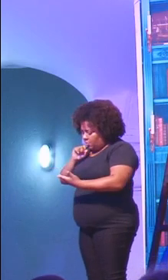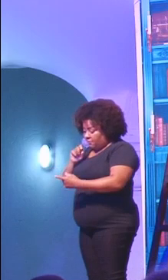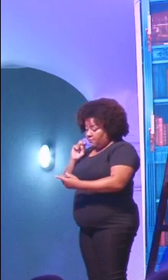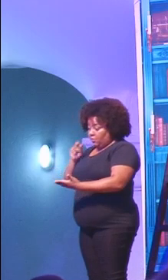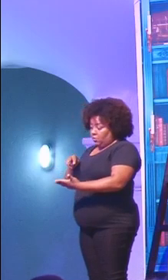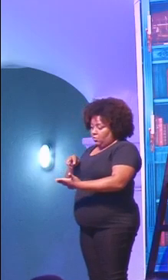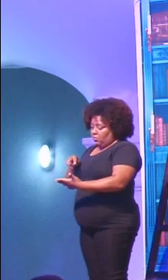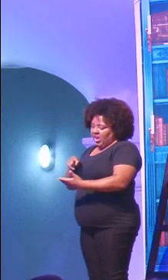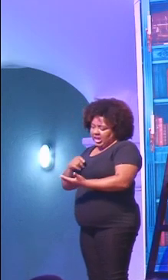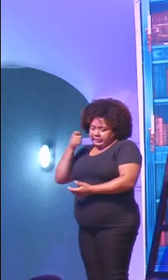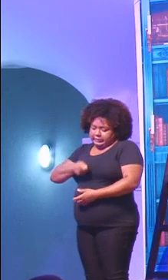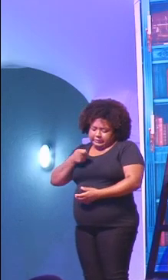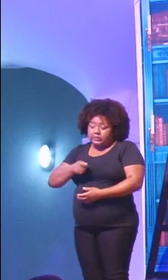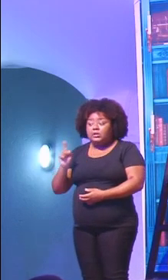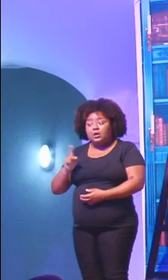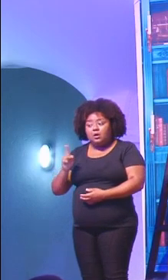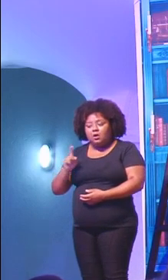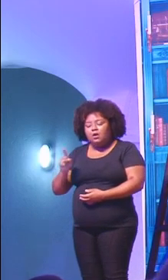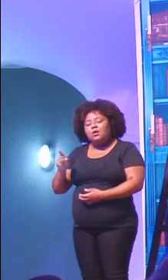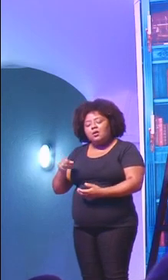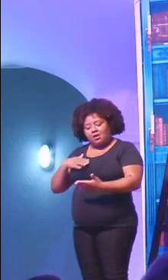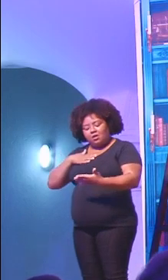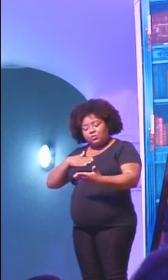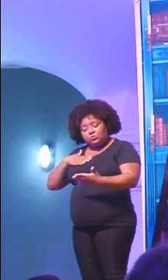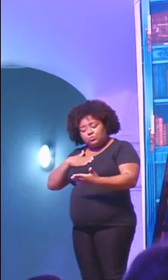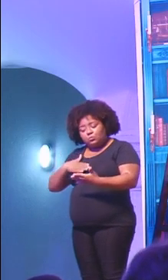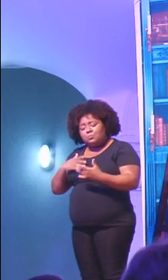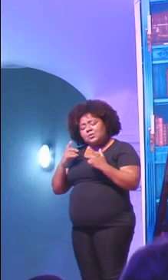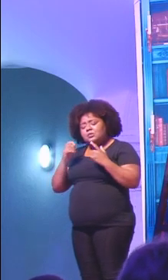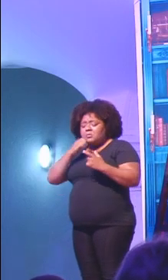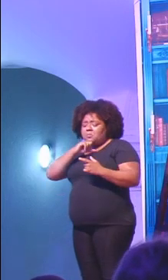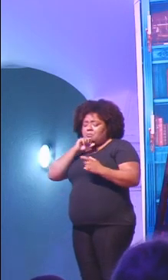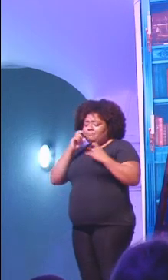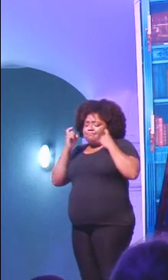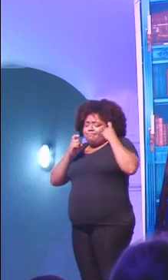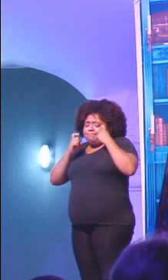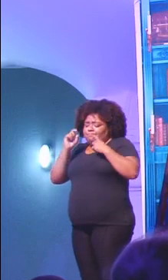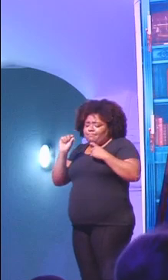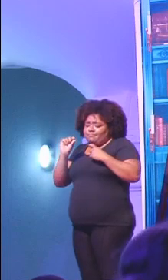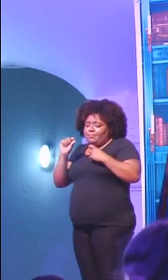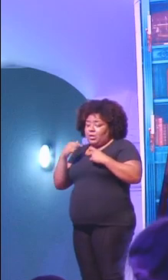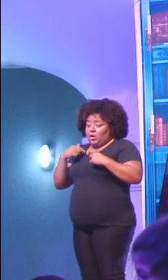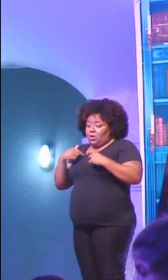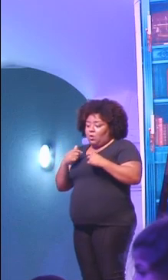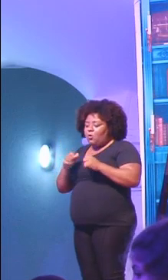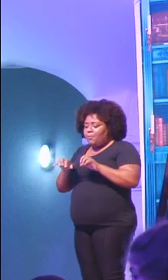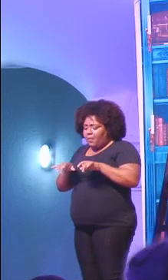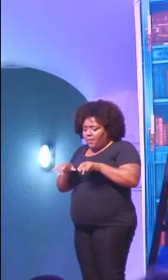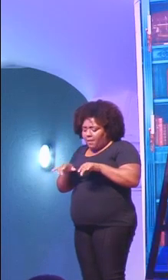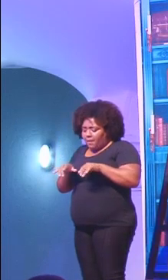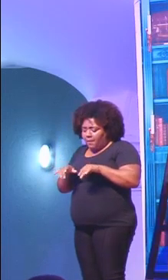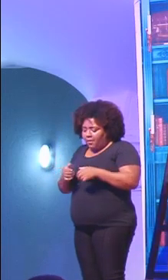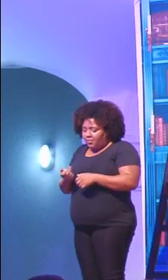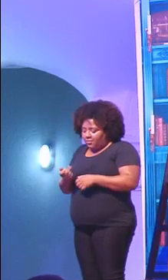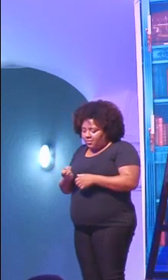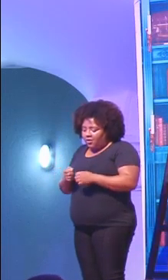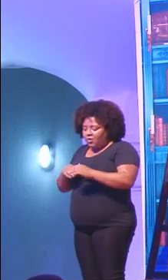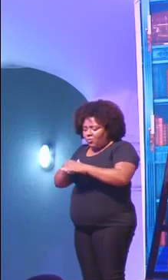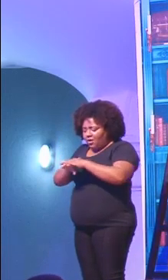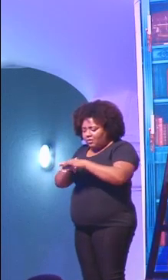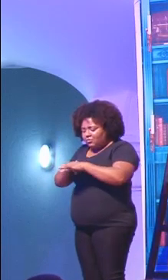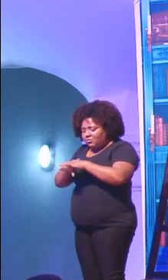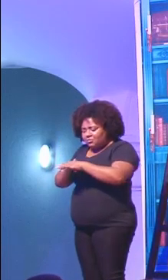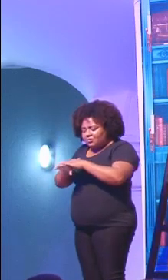maior paixão. Guardo tudo o que já escrevi, mas no celular, e não no papel, porque sei que um